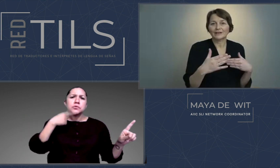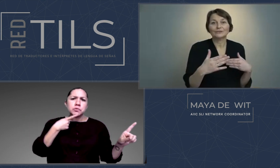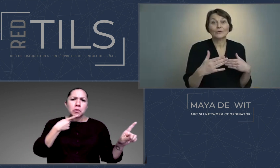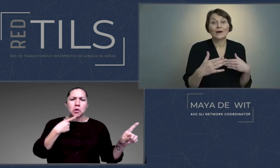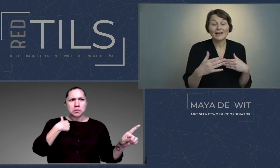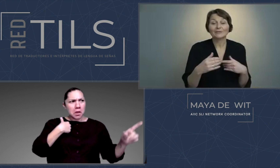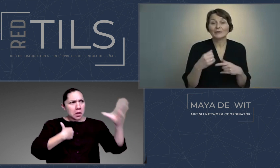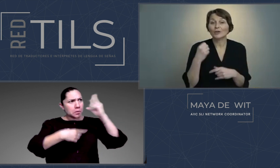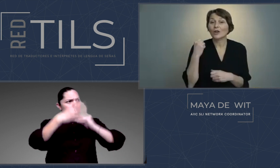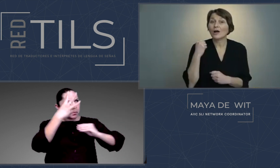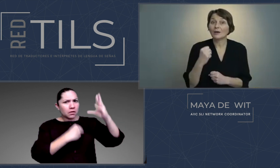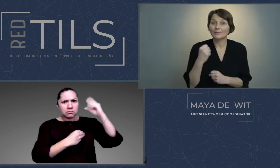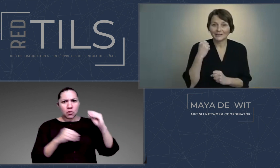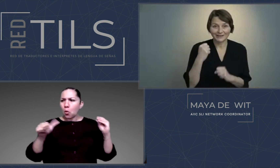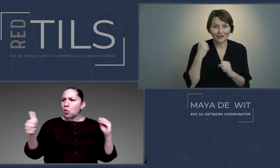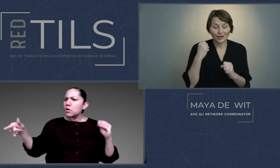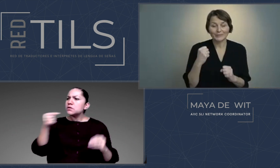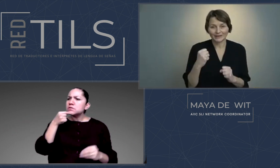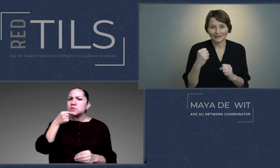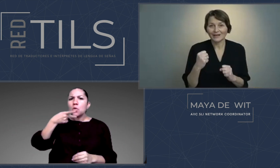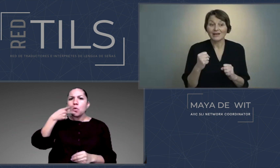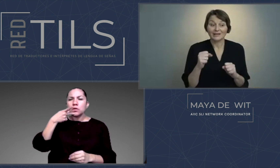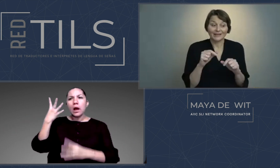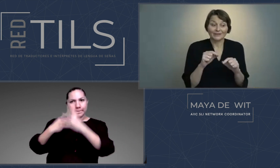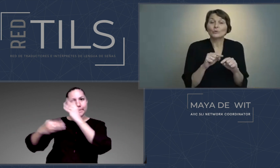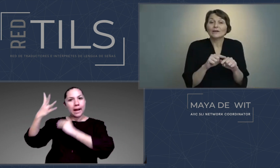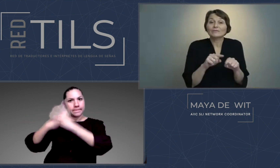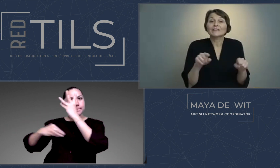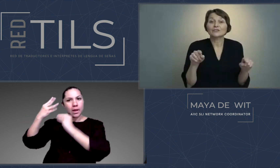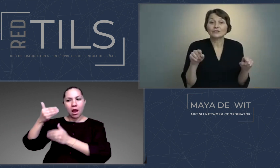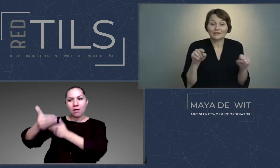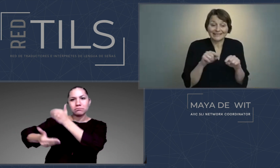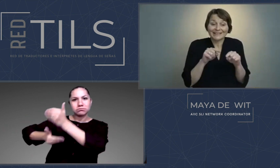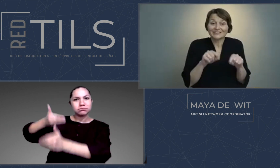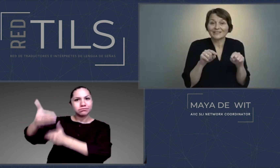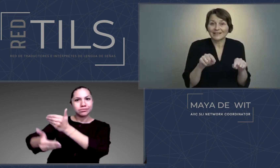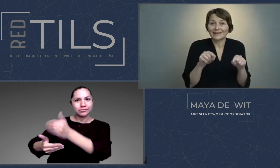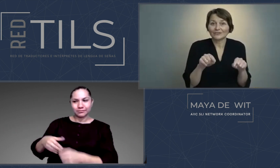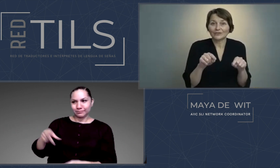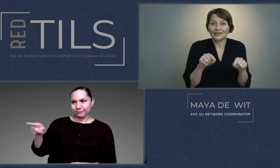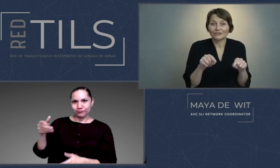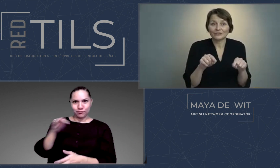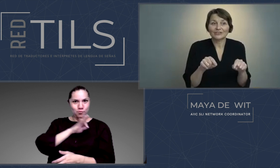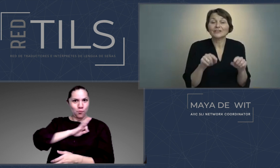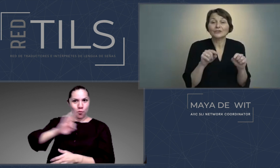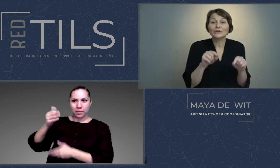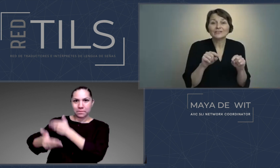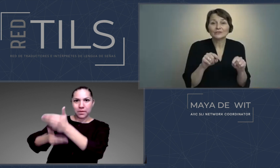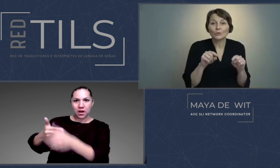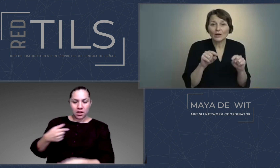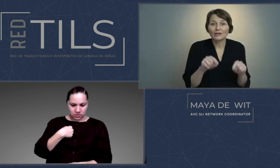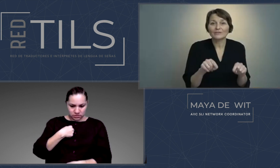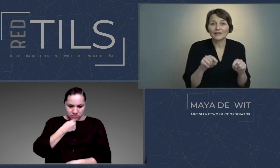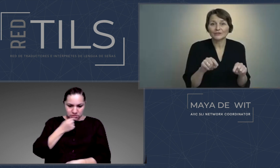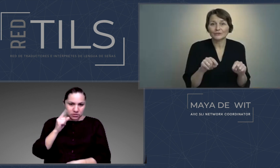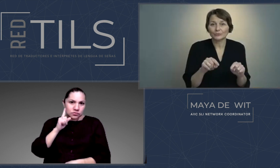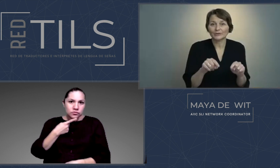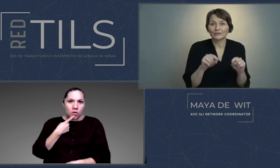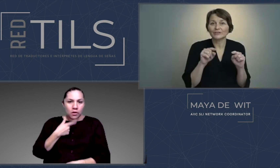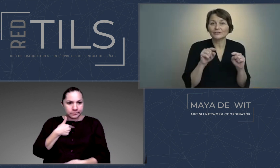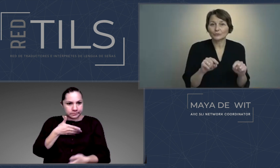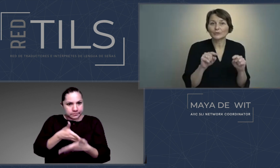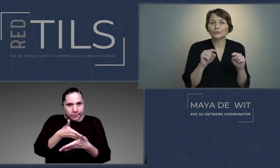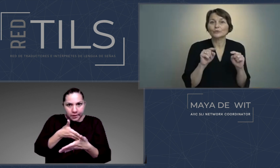niños oyentes. Entonces ya comienzan con una barrera para el resto de sus vidas. Entonces yo estaba haciendo mucho cabildeo, pero